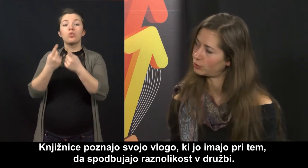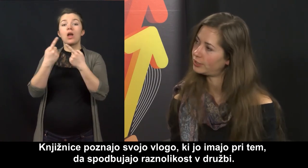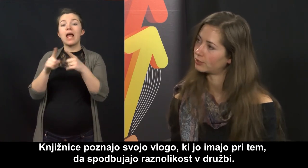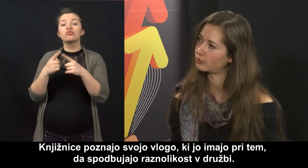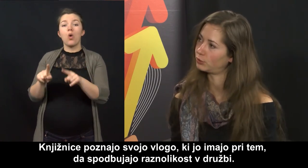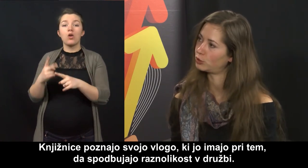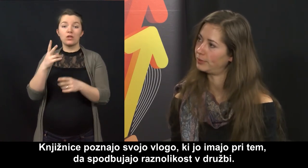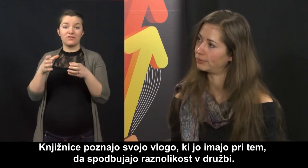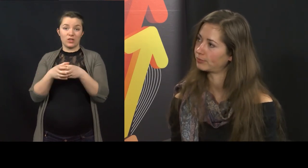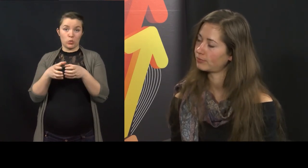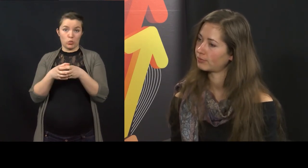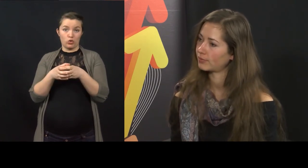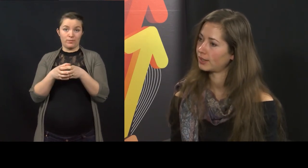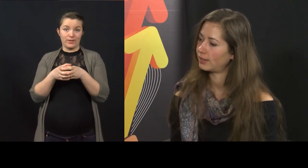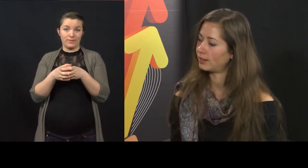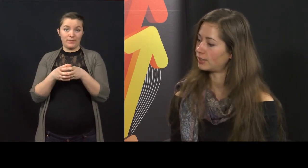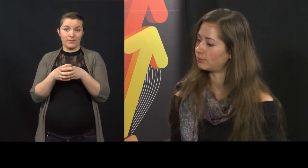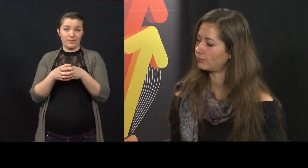spodbujajo raznolikost v družbi.